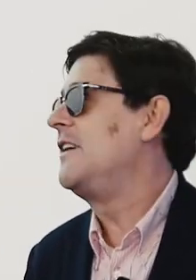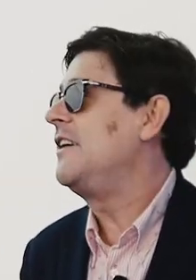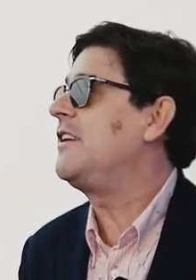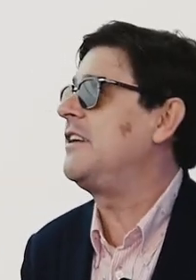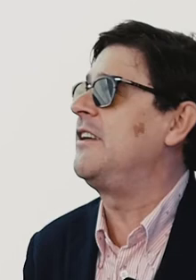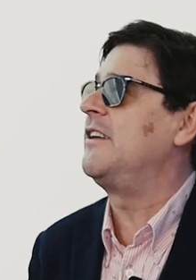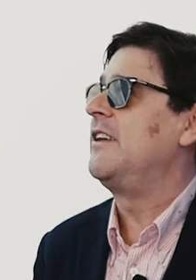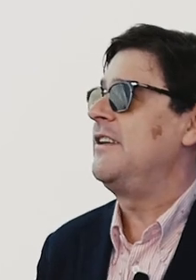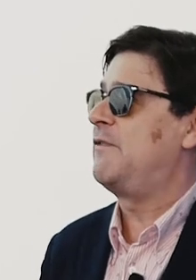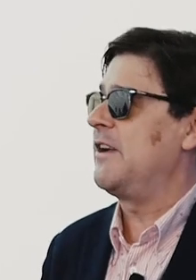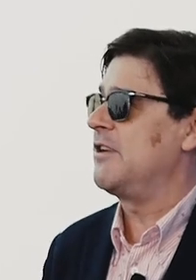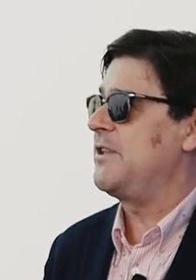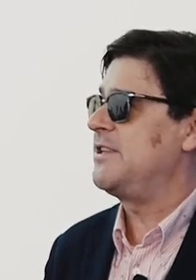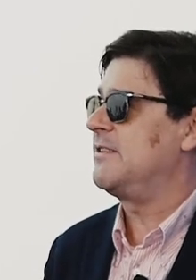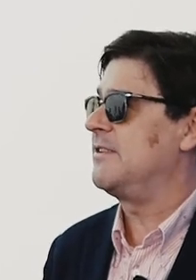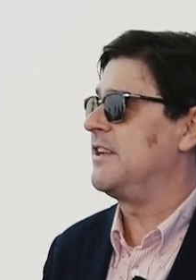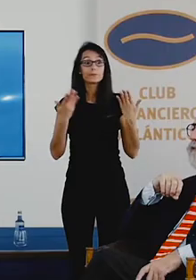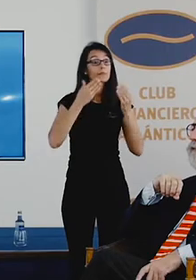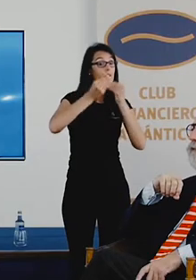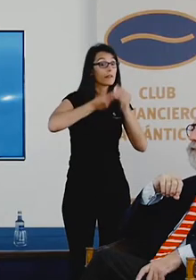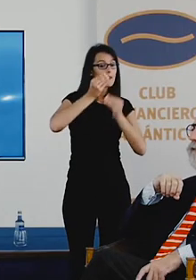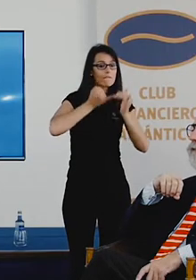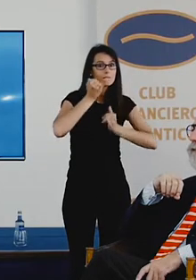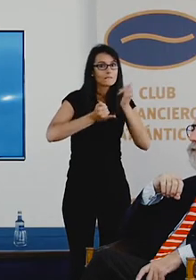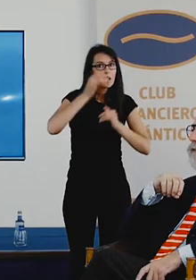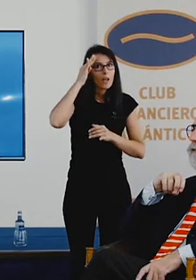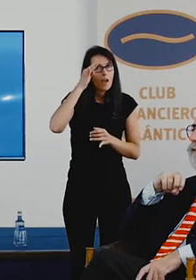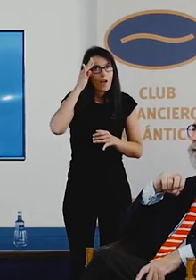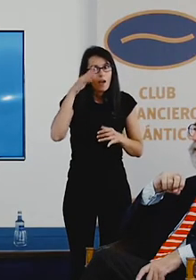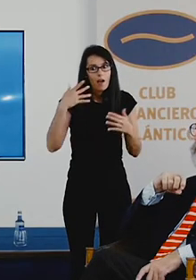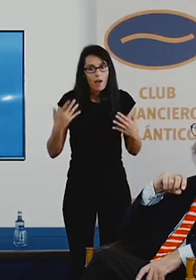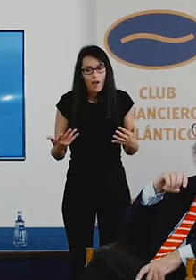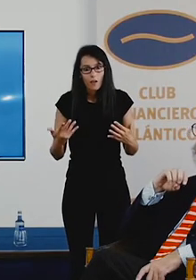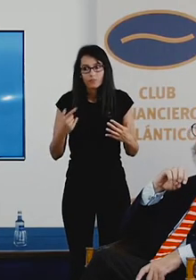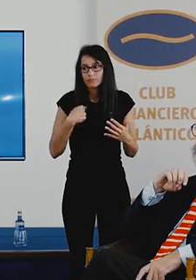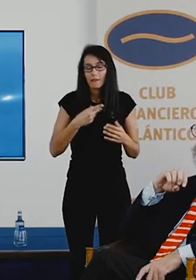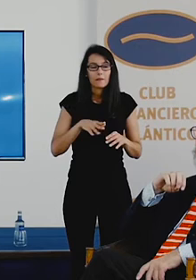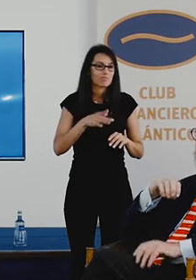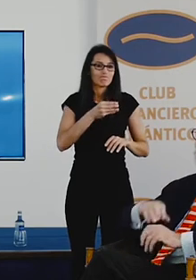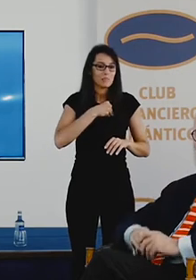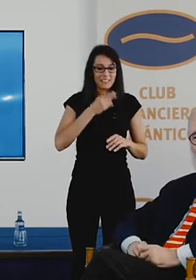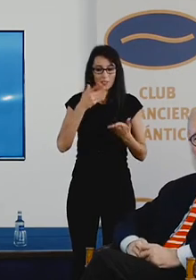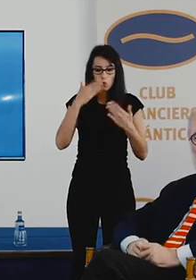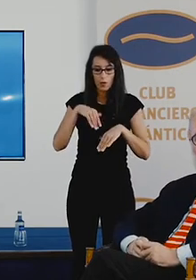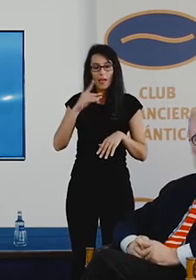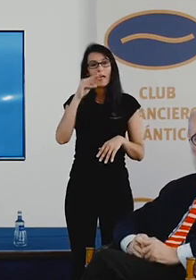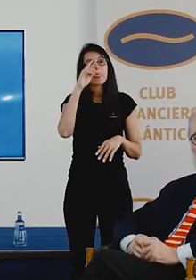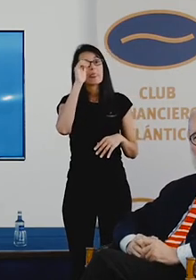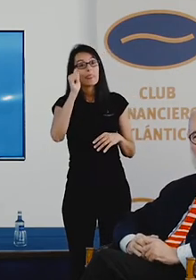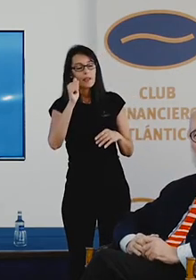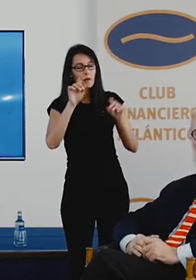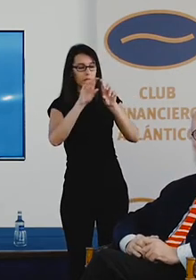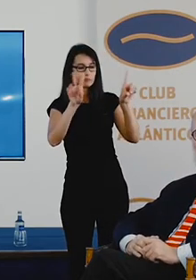también. Y fabrican unas bicis de ensueño. Yo no he puesto aquí una foto de ninguna para no daros envidia. Os vais a la web, The Draft. Es